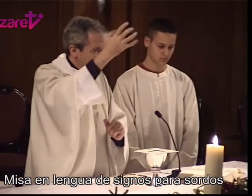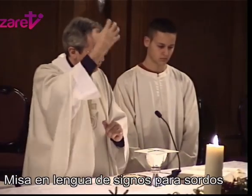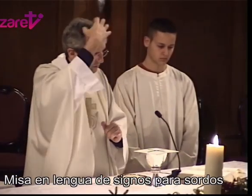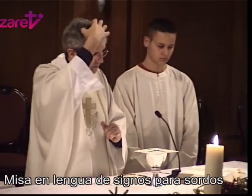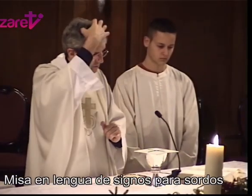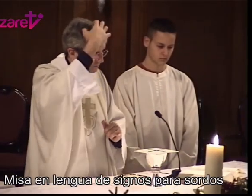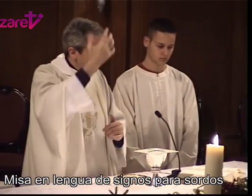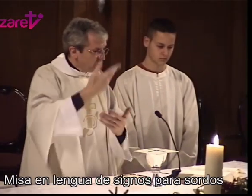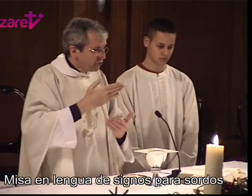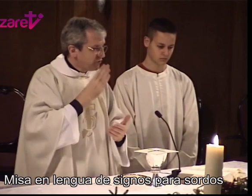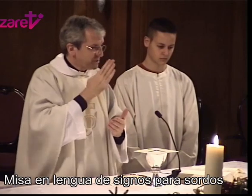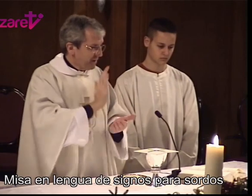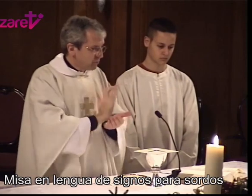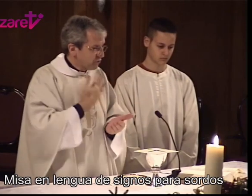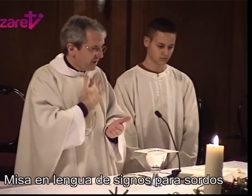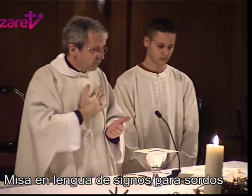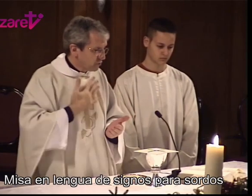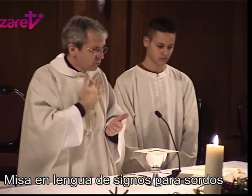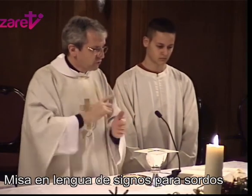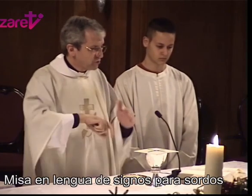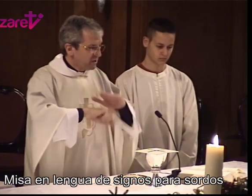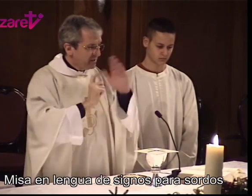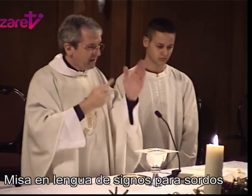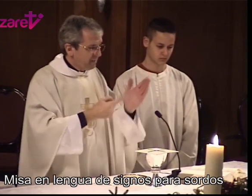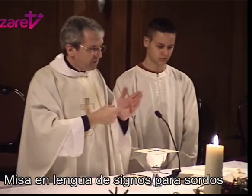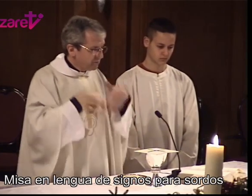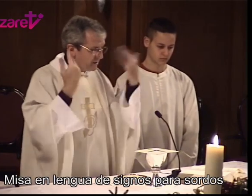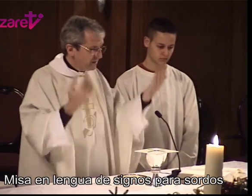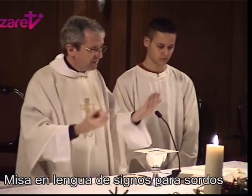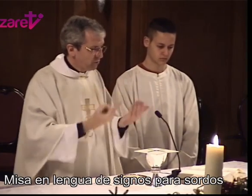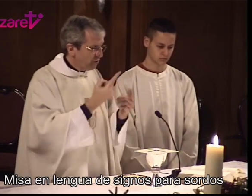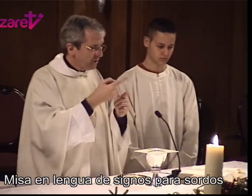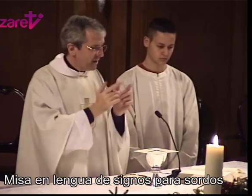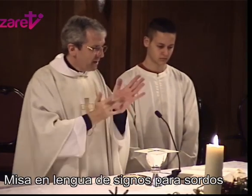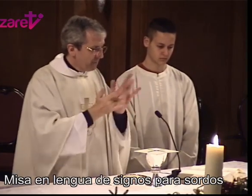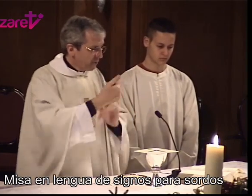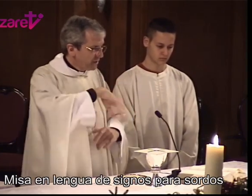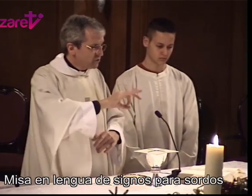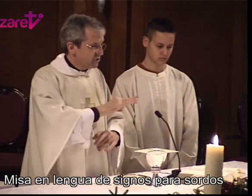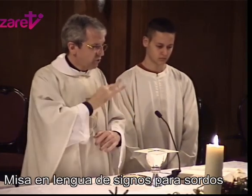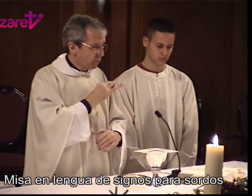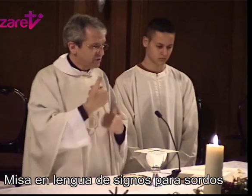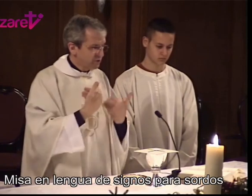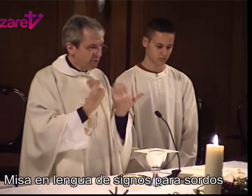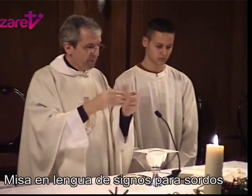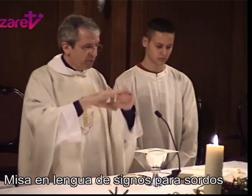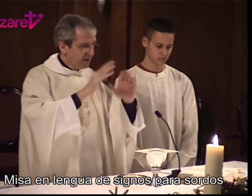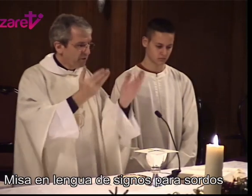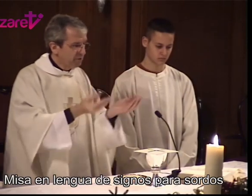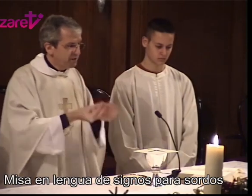tu reino, donde esperamos gozar todos juntos de la plenitud eterna de tu gloria, por Cristo Señor nuestro, por quien concedes